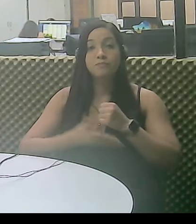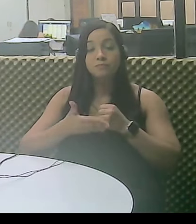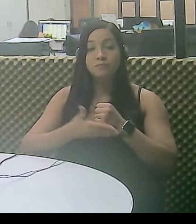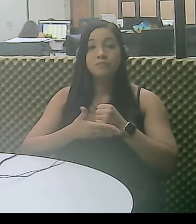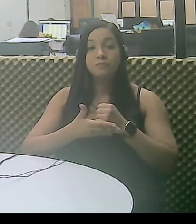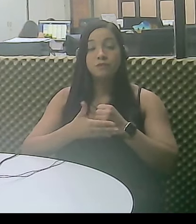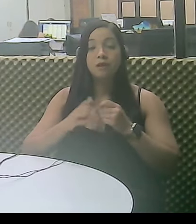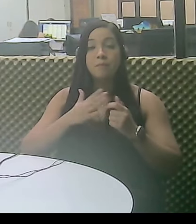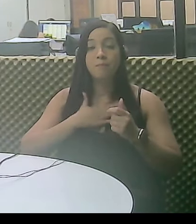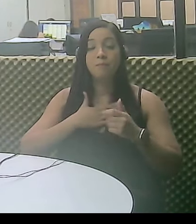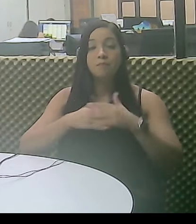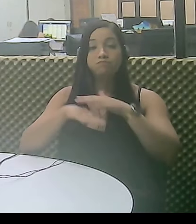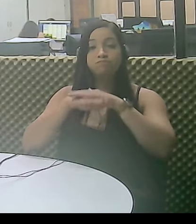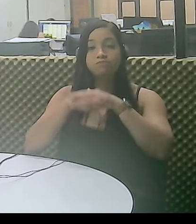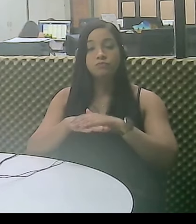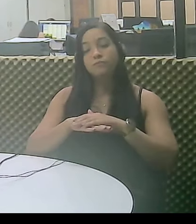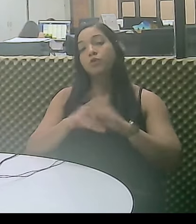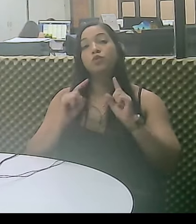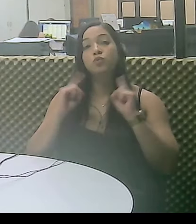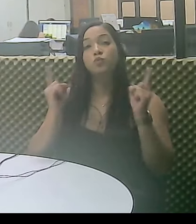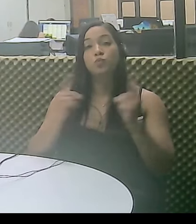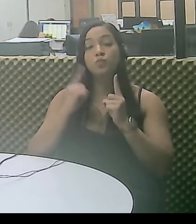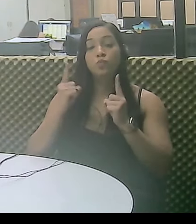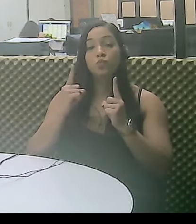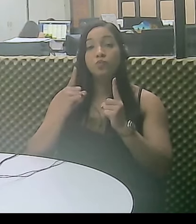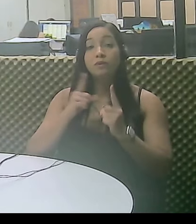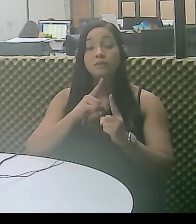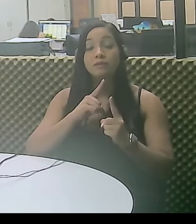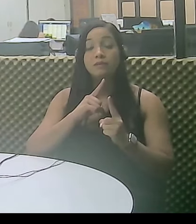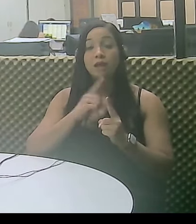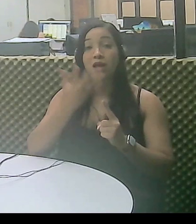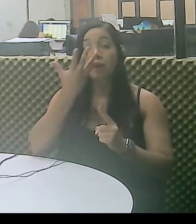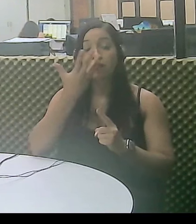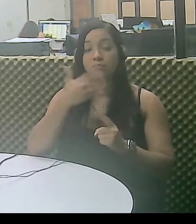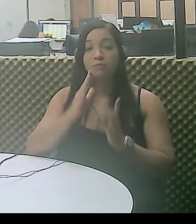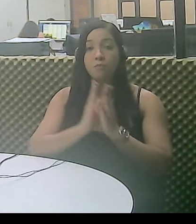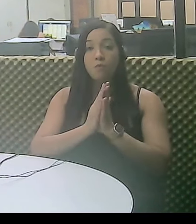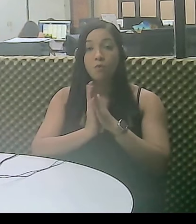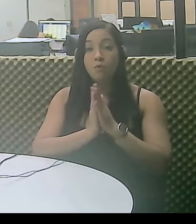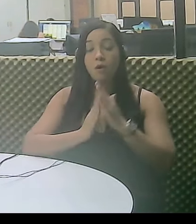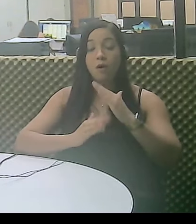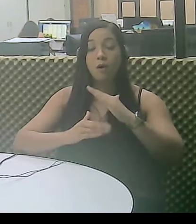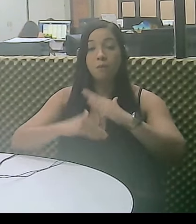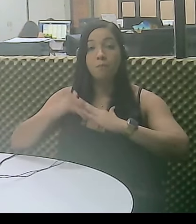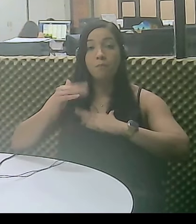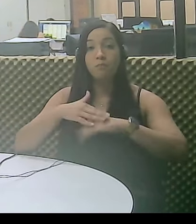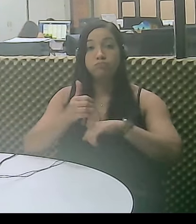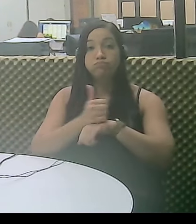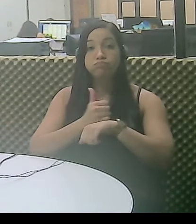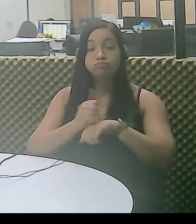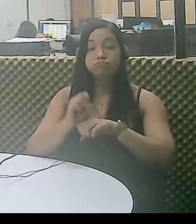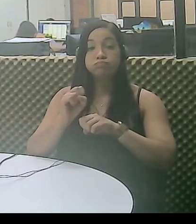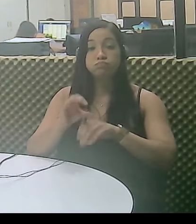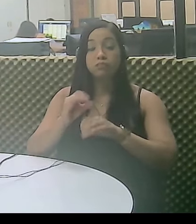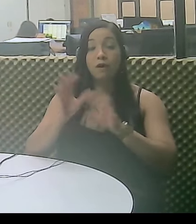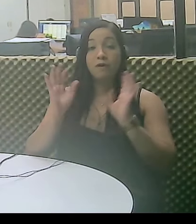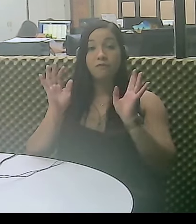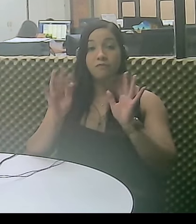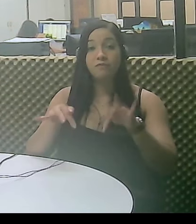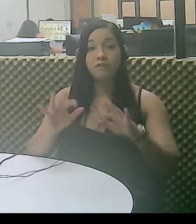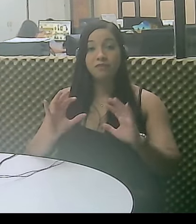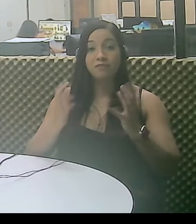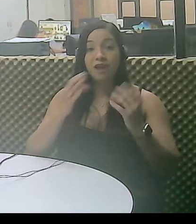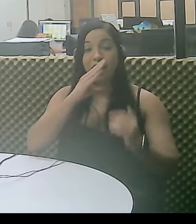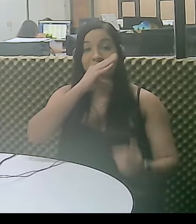compressões torácicas. Toda a simulação ocorrerá em bonecos e com a presença de profissionais capacitados. Ao final do evento,